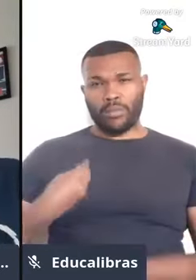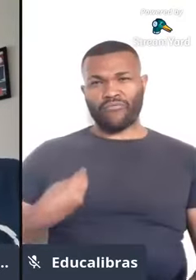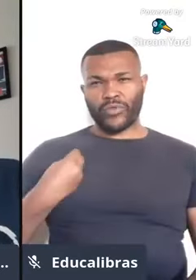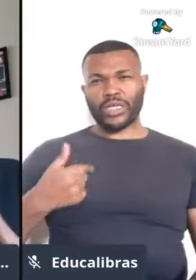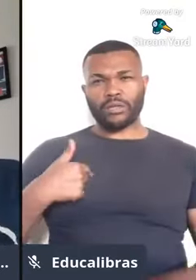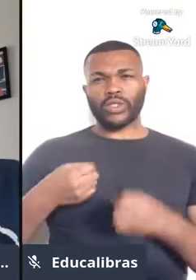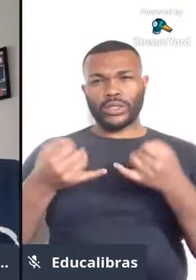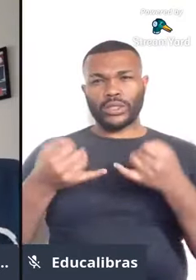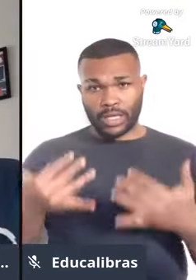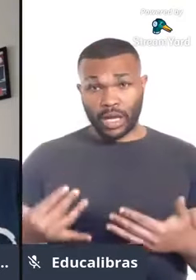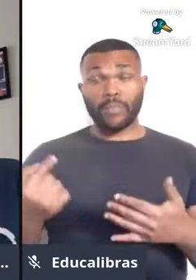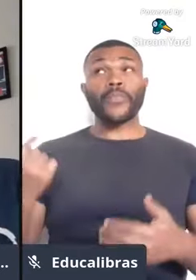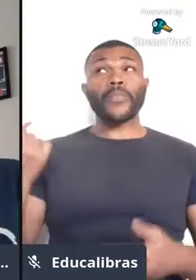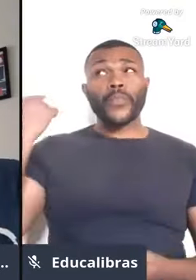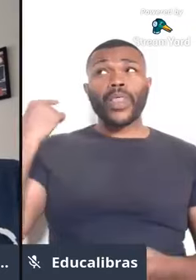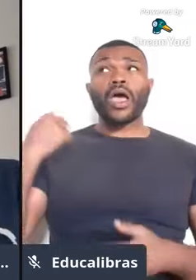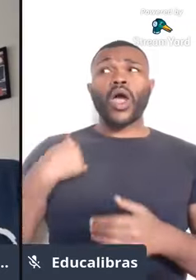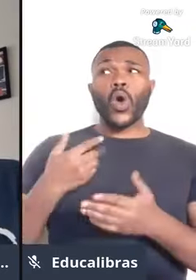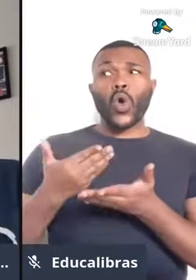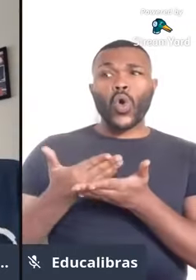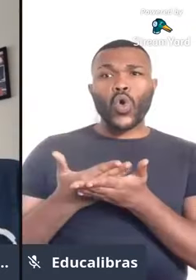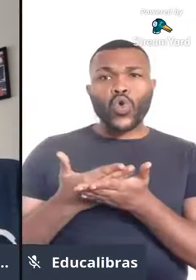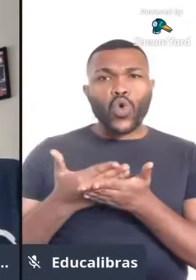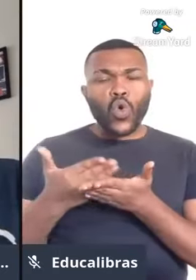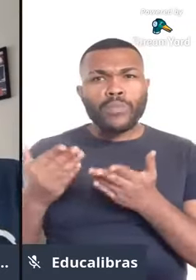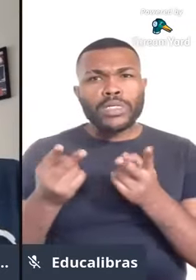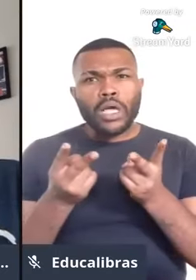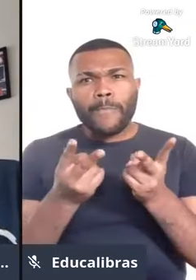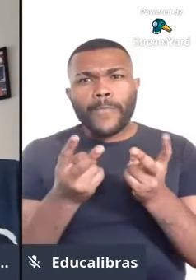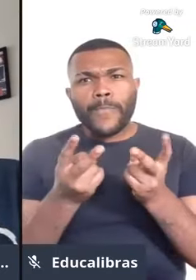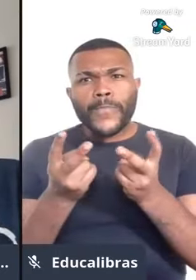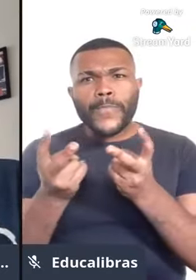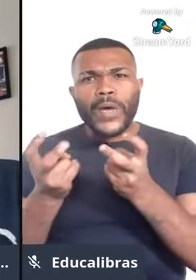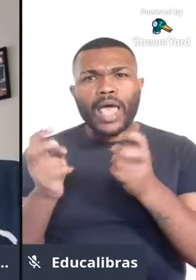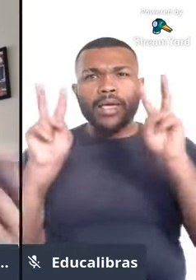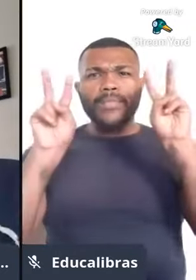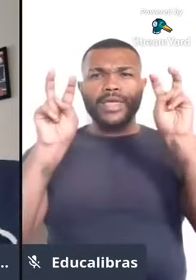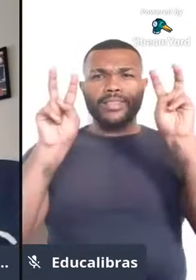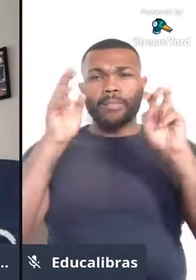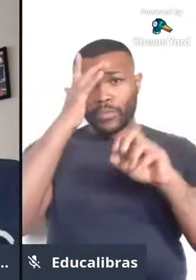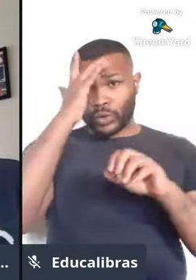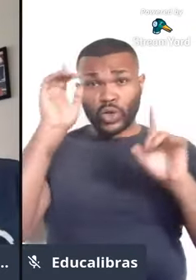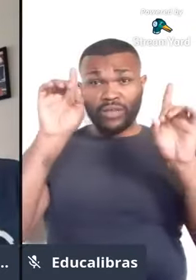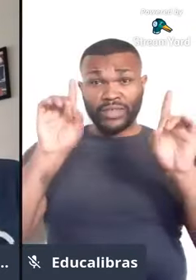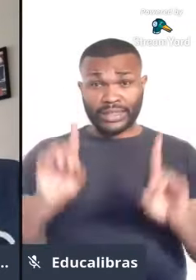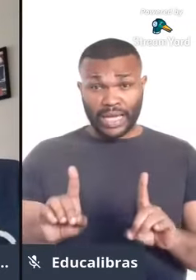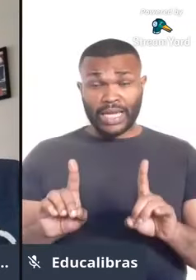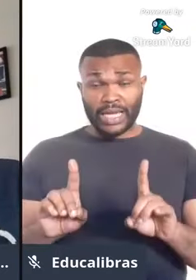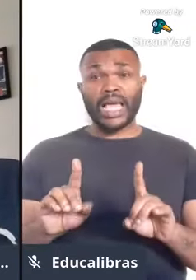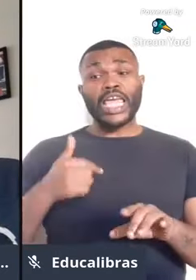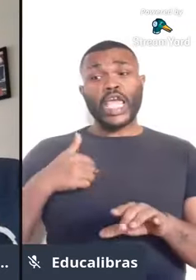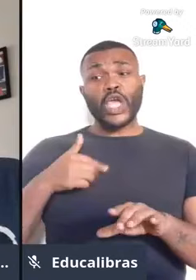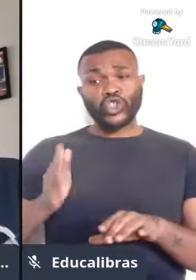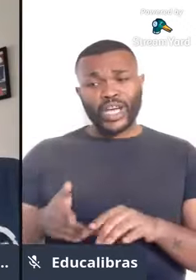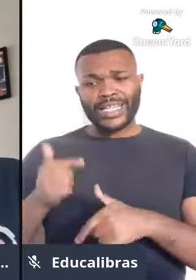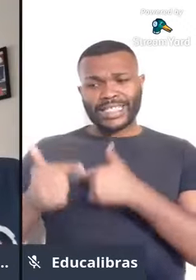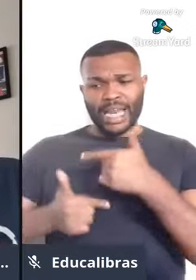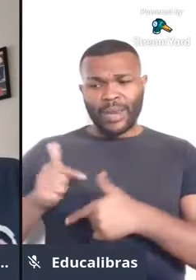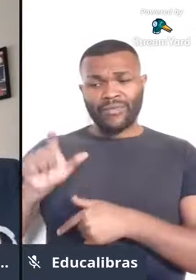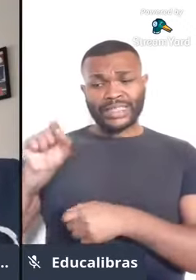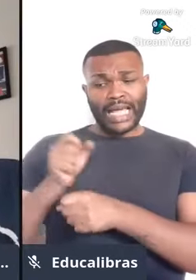comecei a observar o universo da pessoa com deficiência como jornalista quando eu já tinha 10 anos de jornalismo.